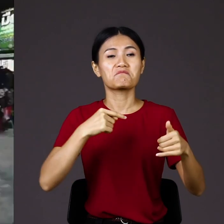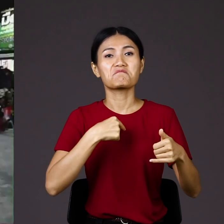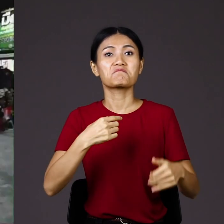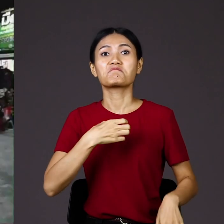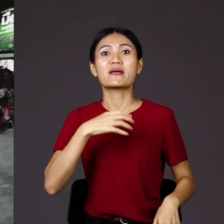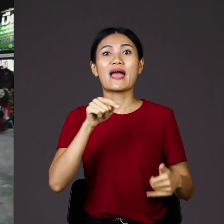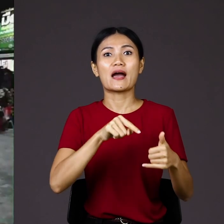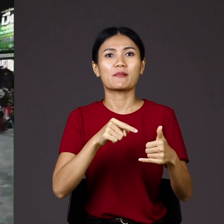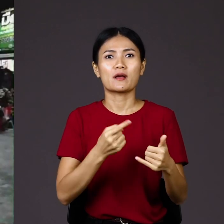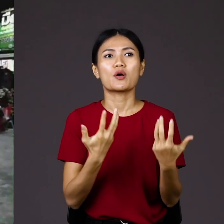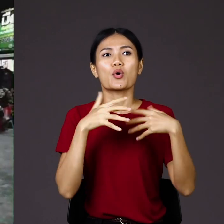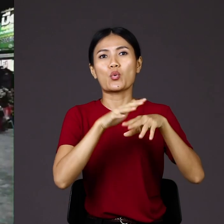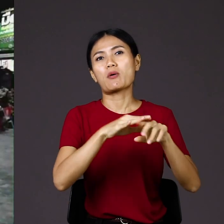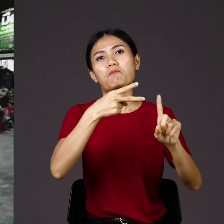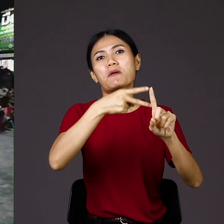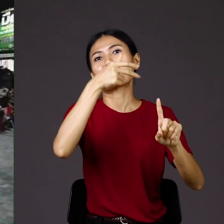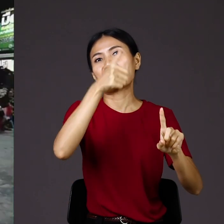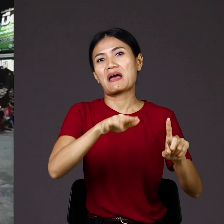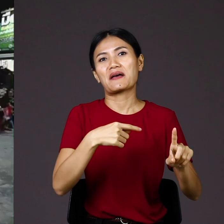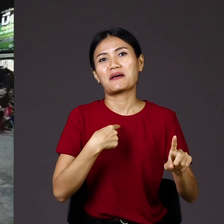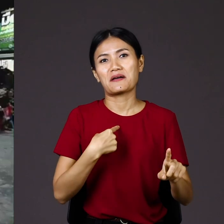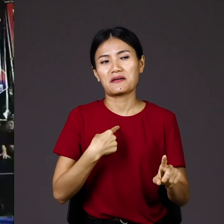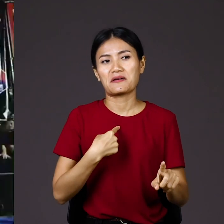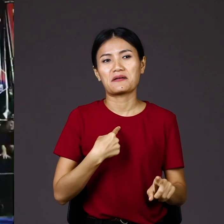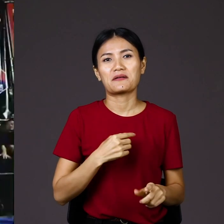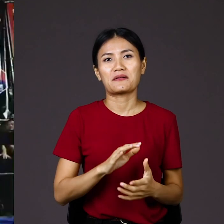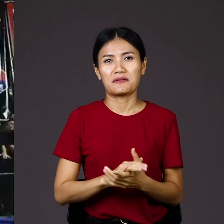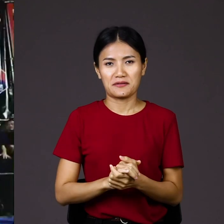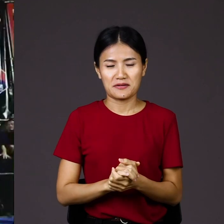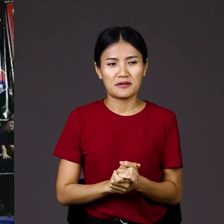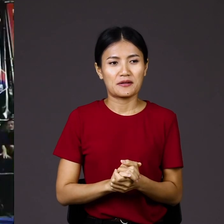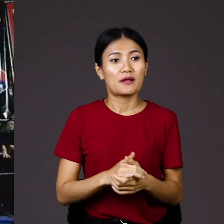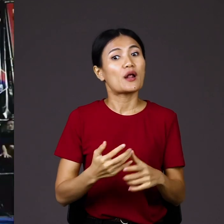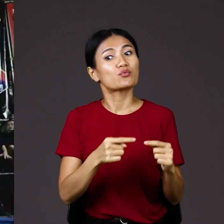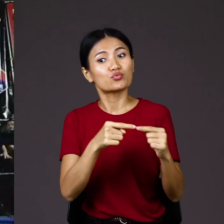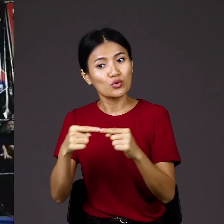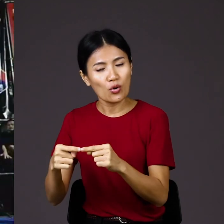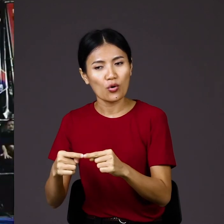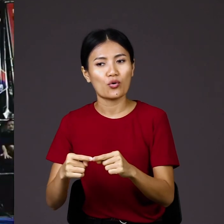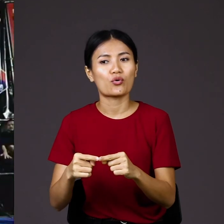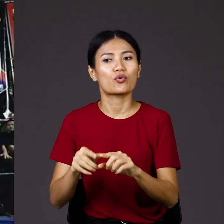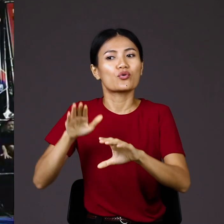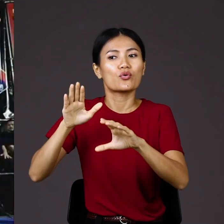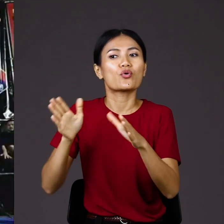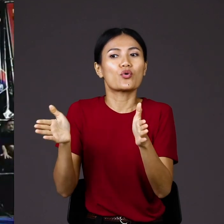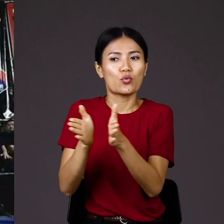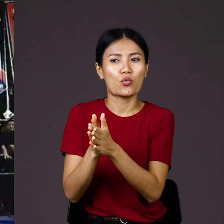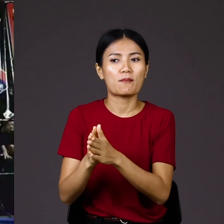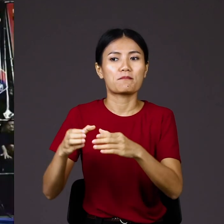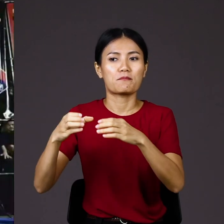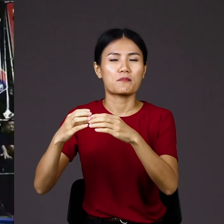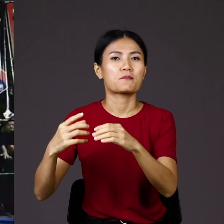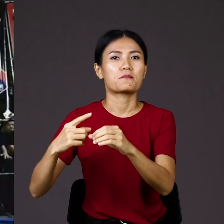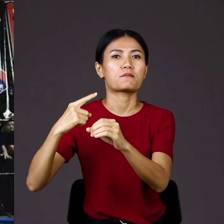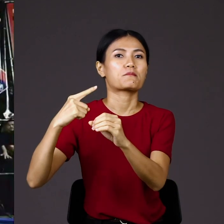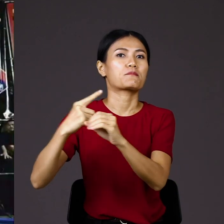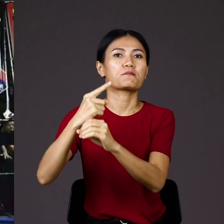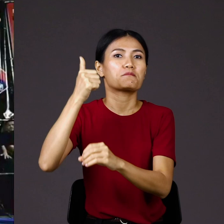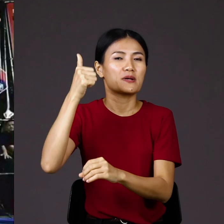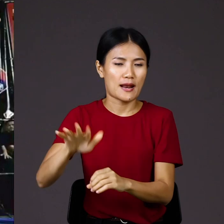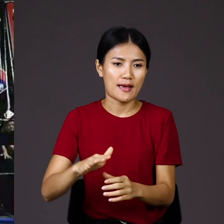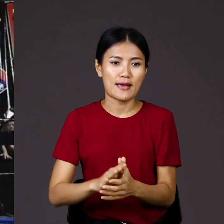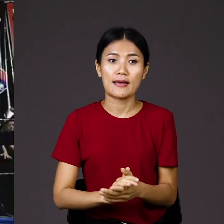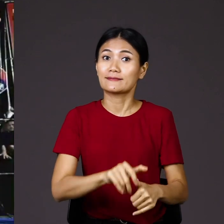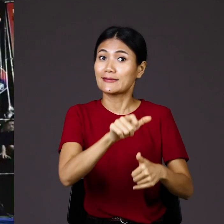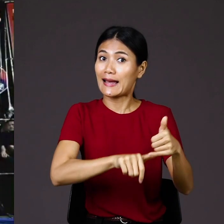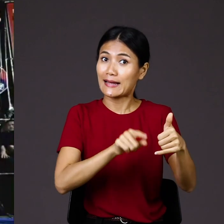แล้วถ้าไม่ชัดเจนก็คงมาต่อเนื่องเป็นคณะก้าวหน้าไม่ได้จนถึงวันนี้นี่คือจุดยืนของไพบูลย์กิ